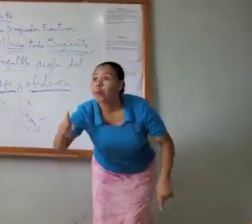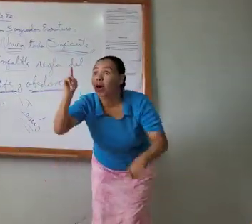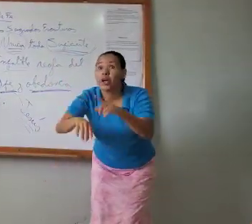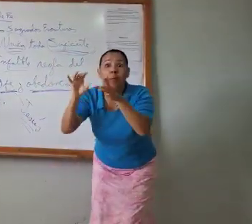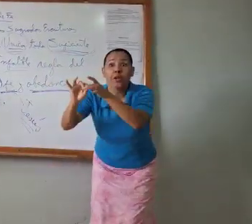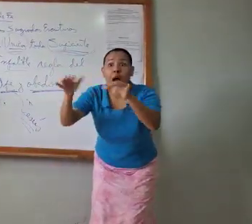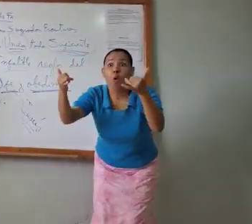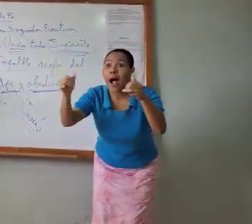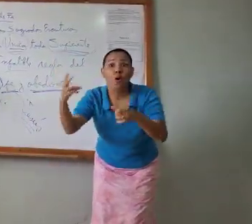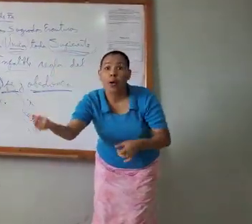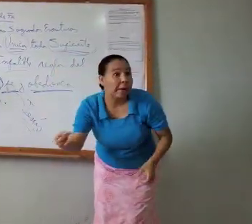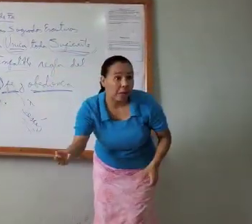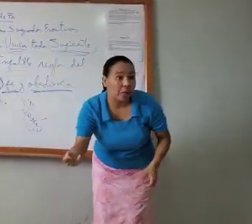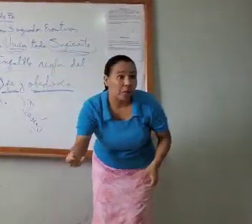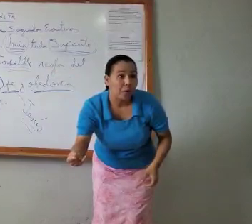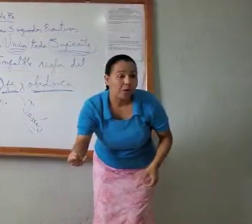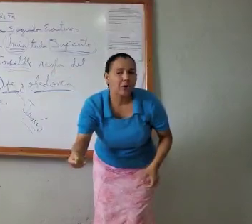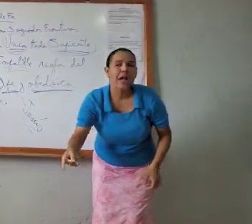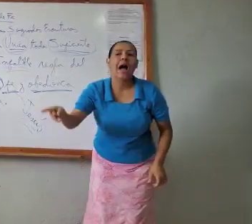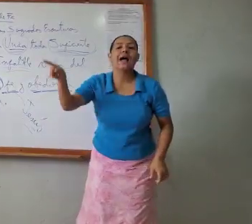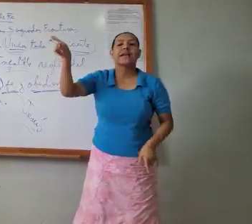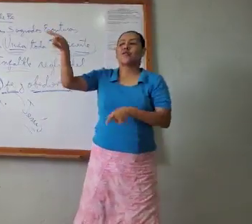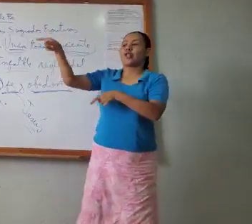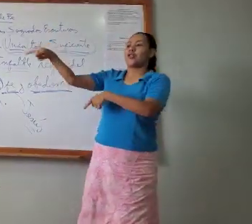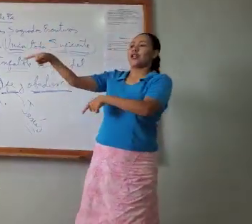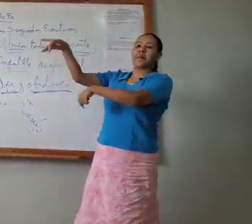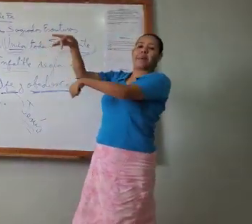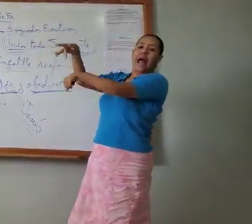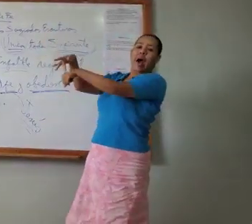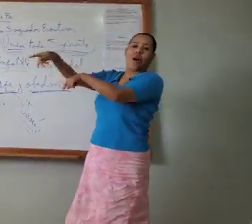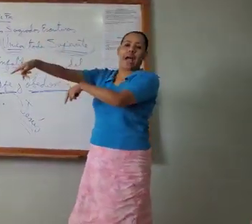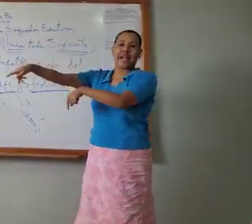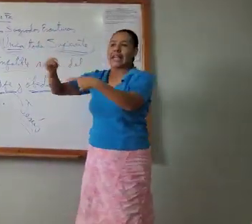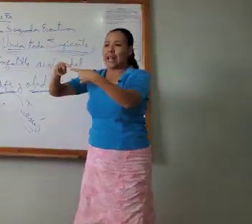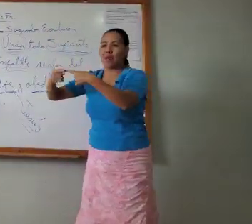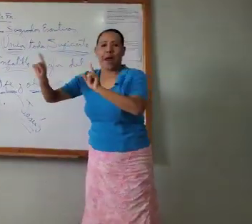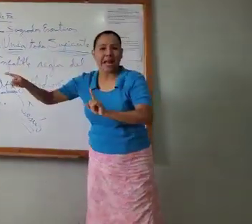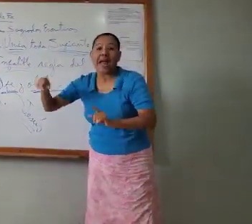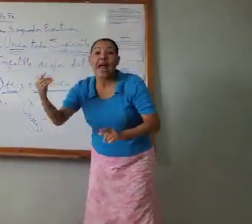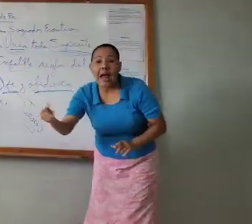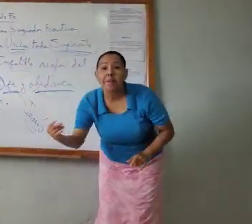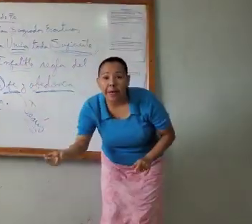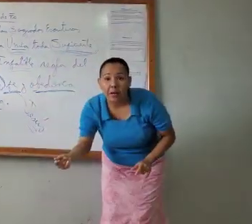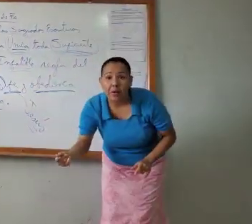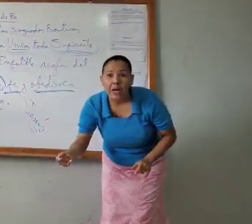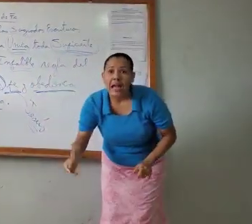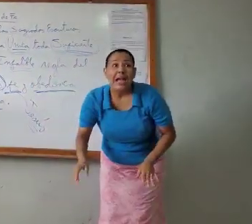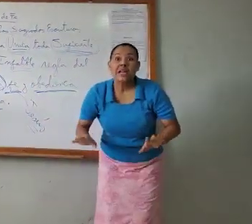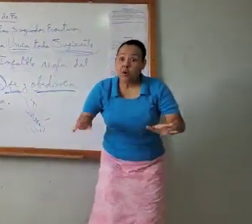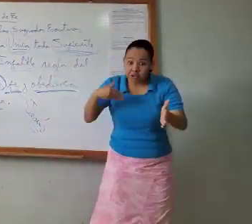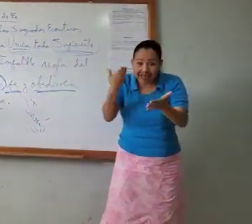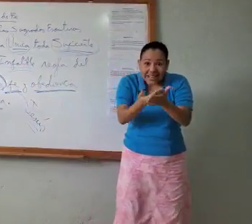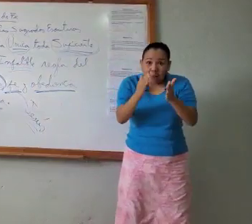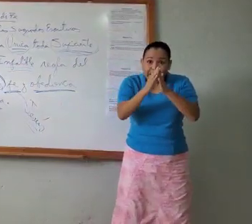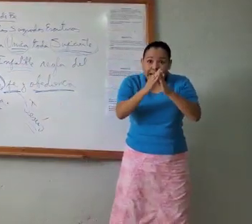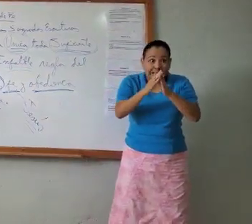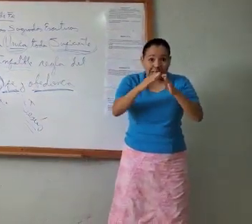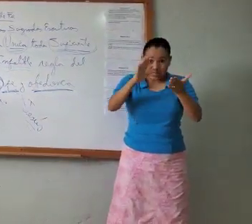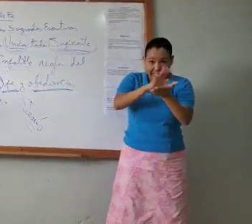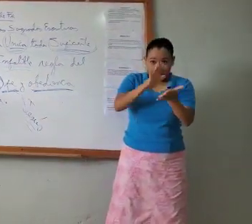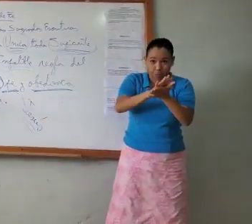porque no podía jugar con el perro. Yo dije, ay, ya yo sé dónde está el pelado. Ay, es que le duele. El perro. Y cuando ella